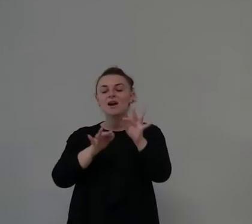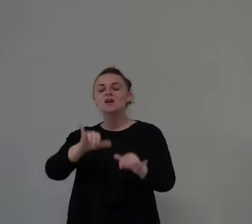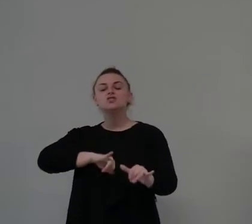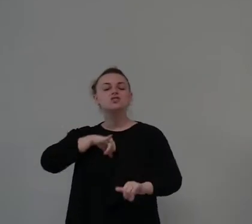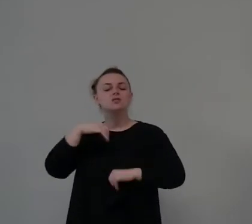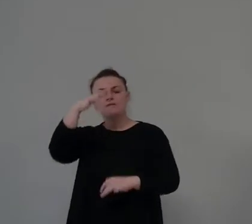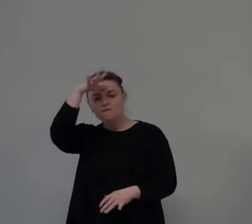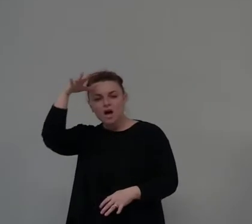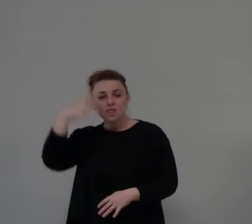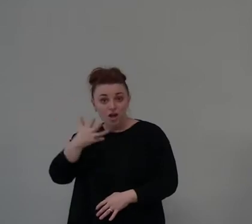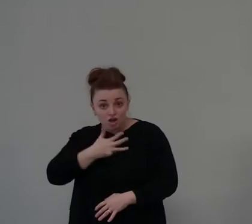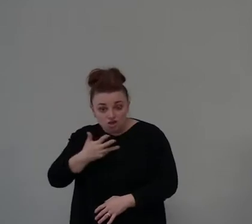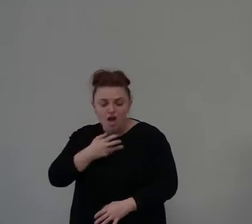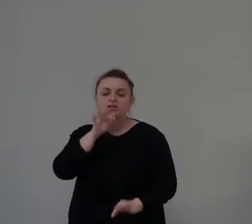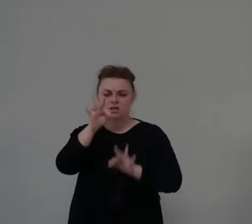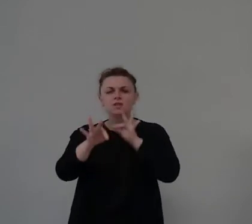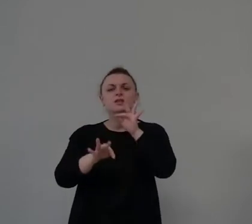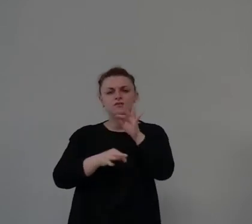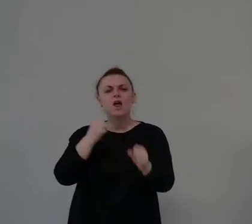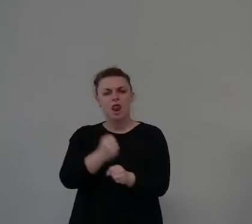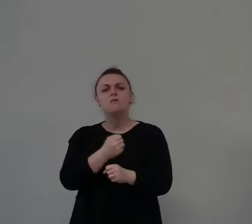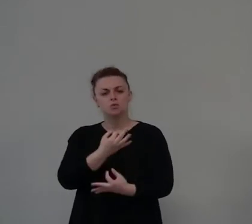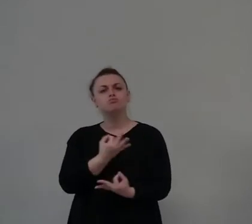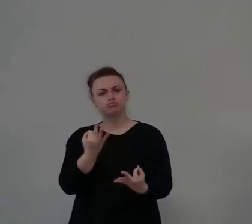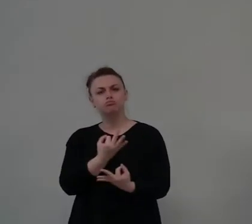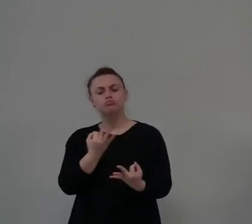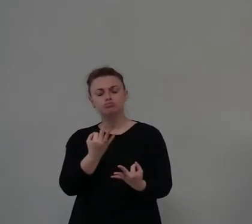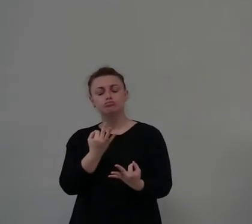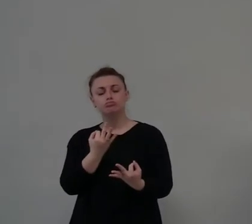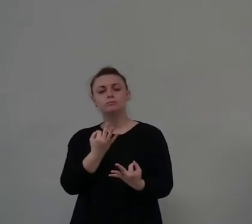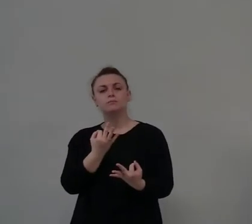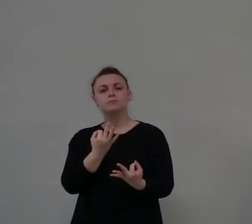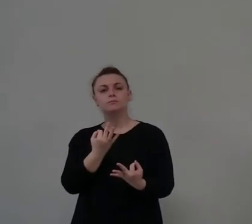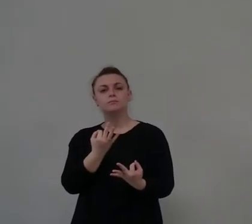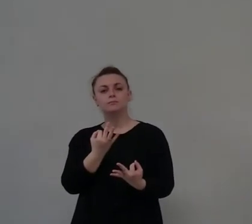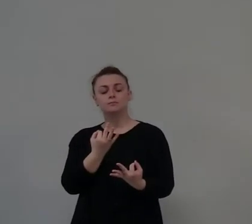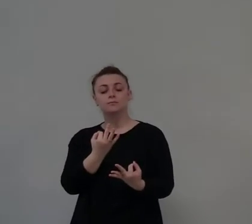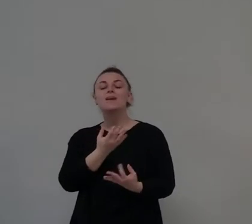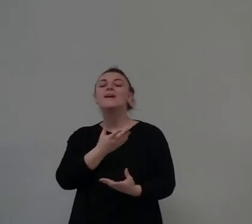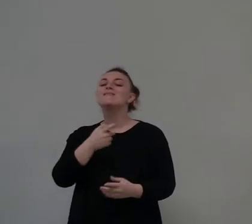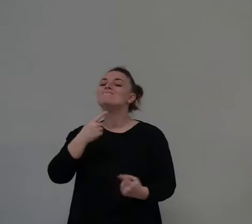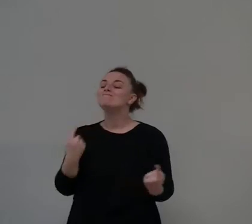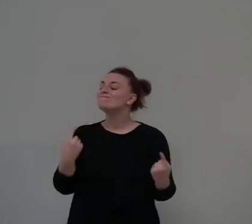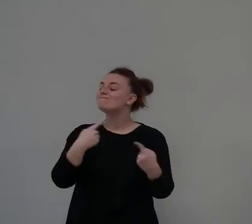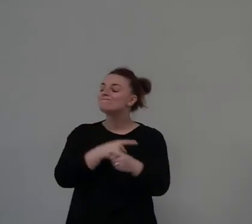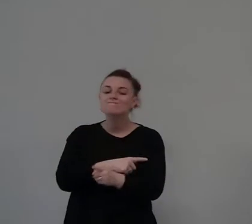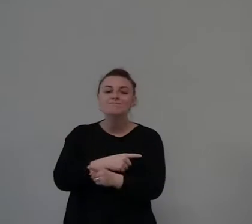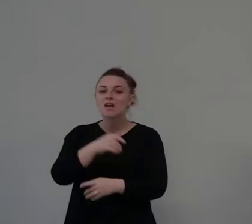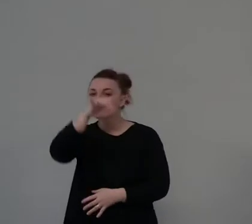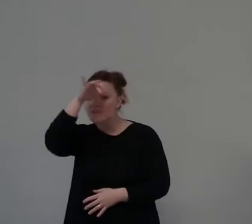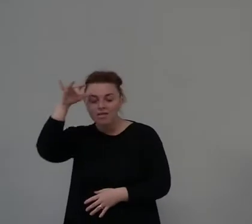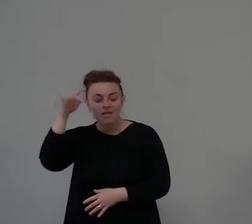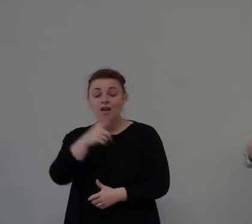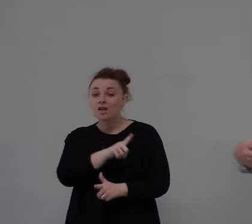che in qualsiasi tipo di preparazione, se qualche cosa non non la senti, se non tira da qualche parte,